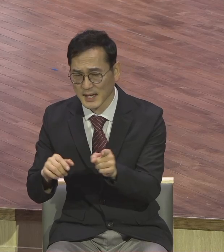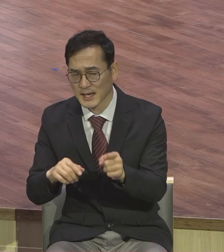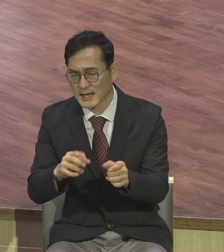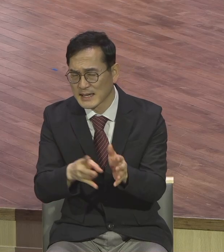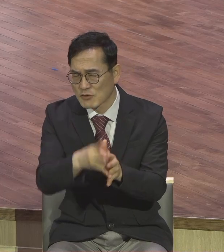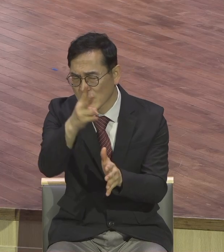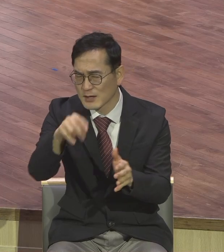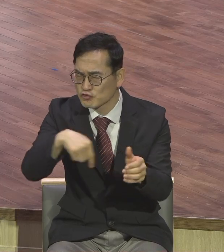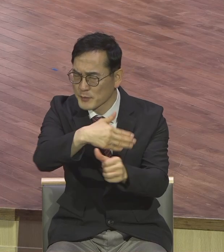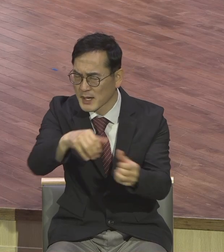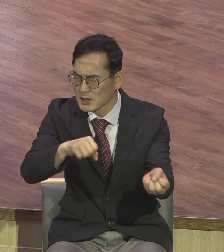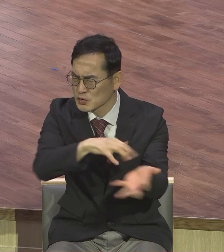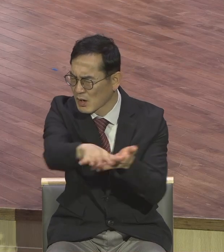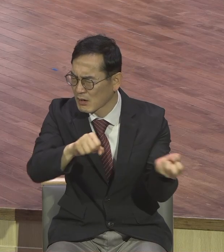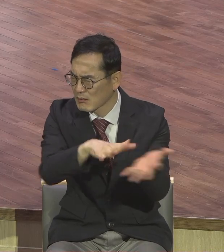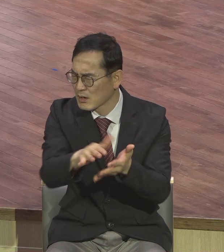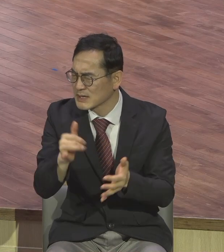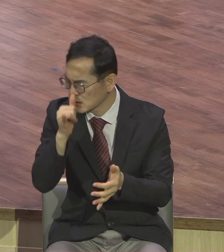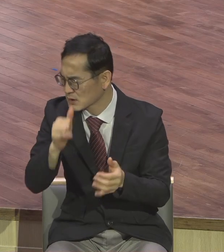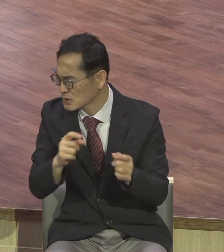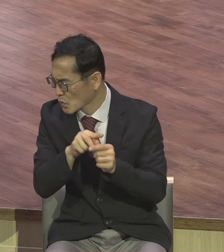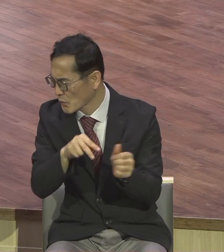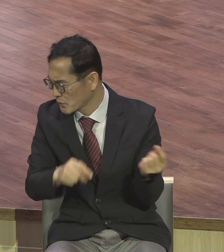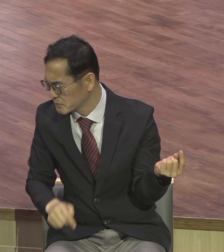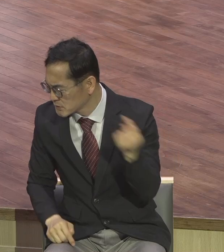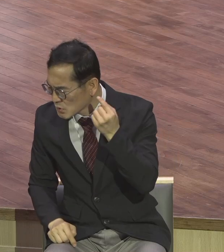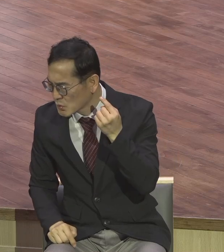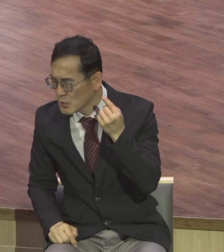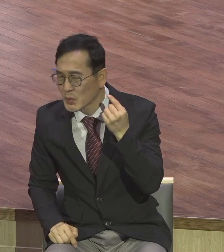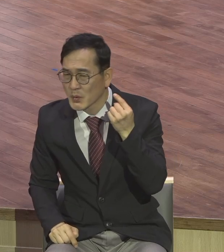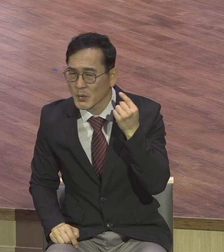것 같다라는 정보가 들어왔어요. 이 첩보를 받았습니다.